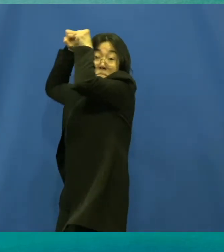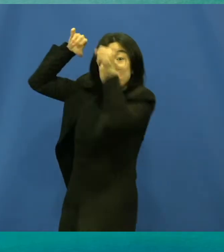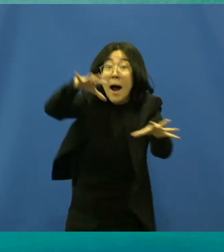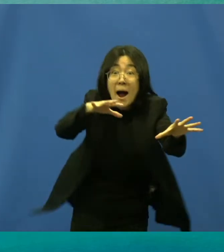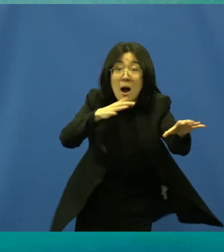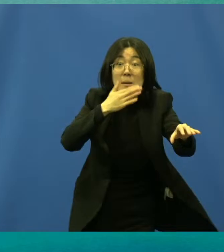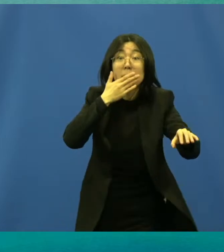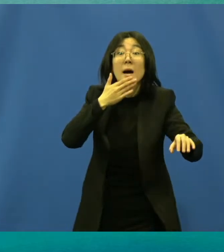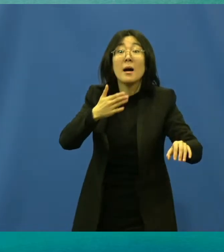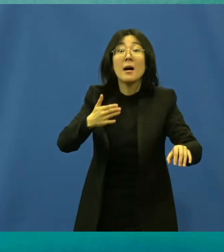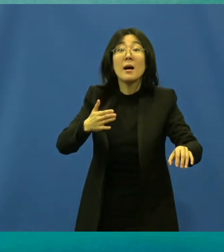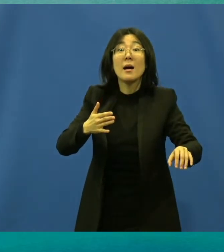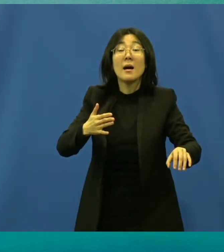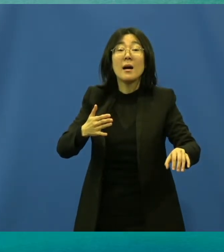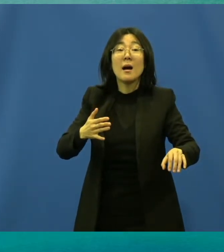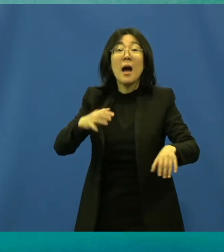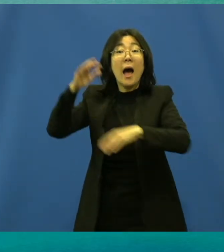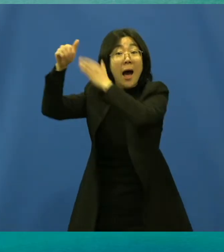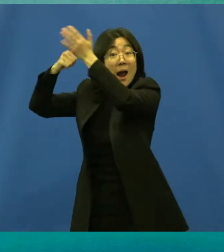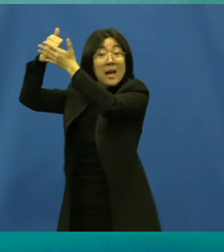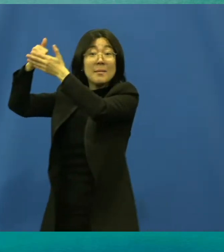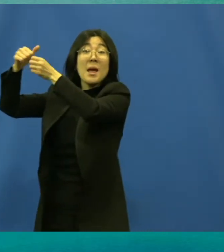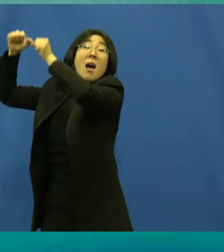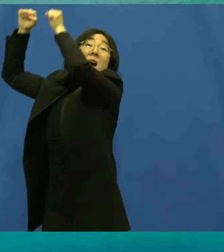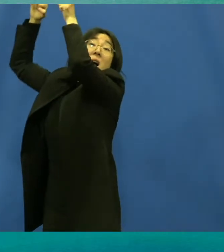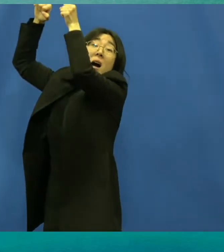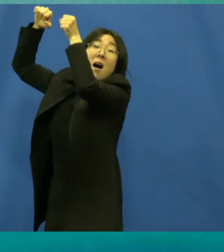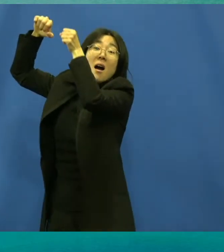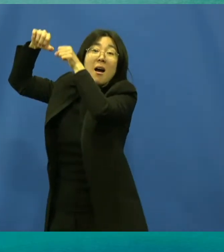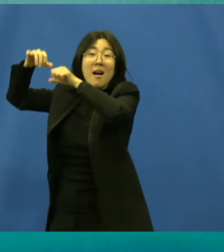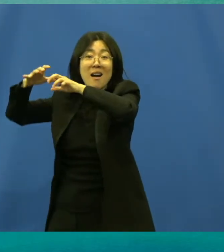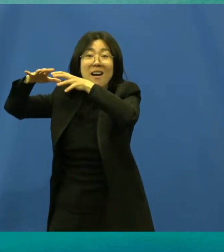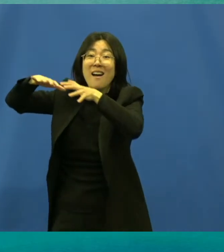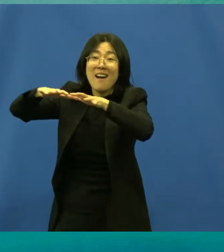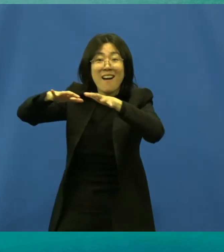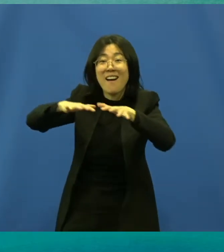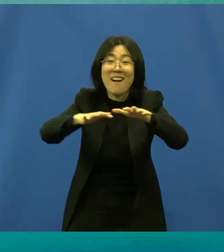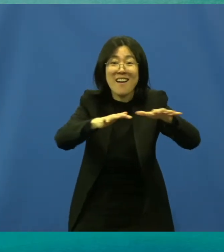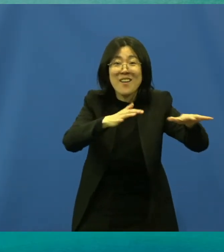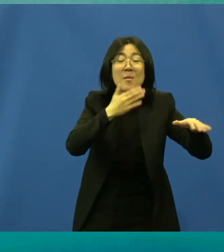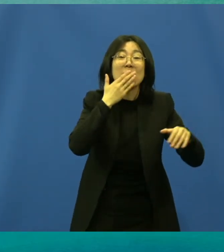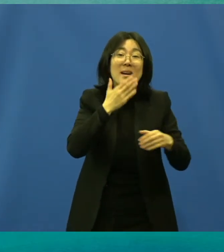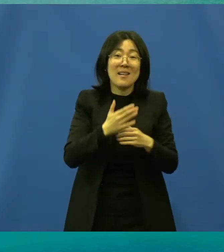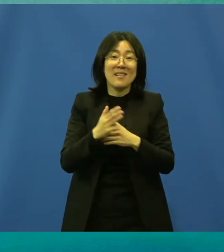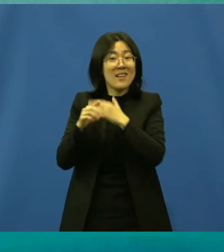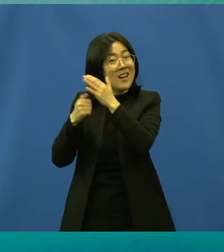하나님의 주권과 권능 아래 모든 것이 일어났다는 것을 알고